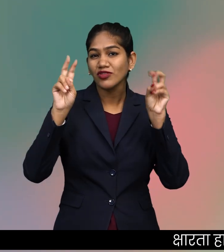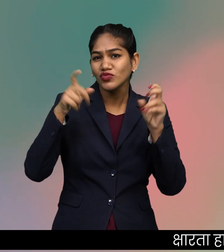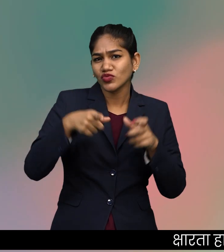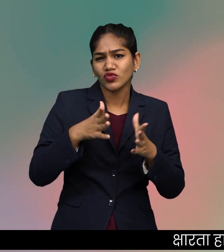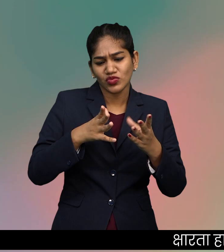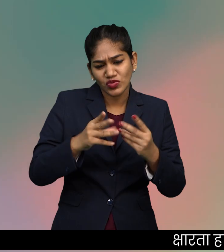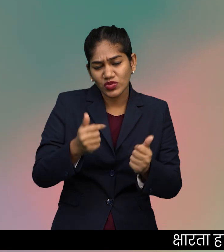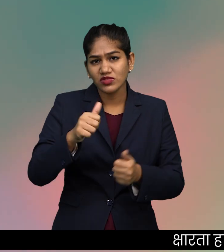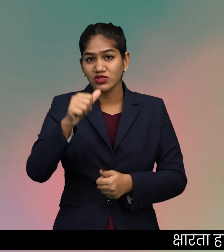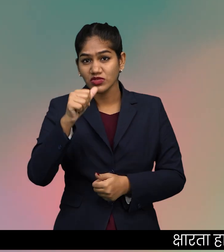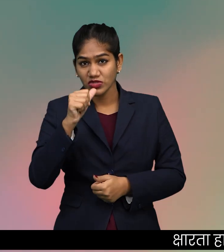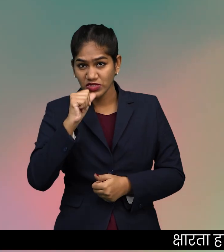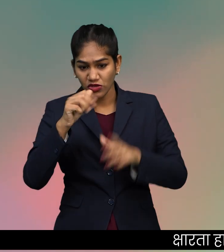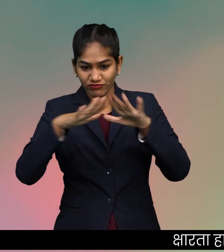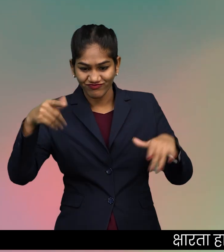हा शब्द वापरला जातो.